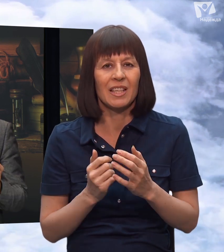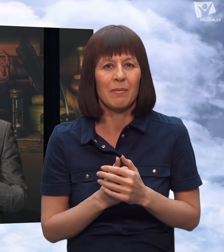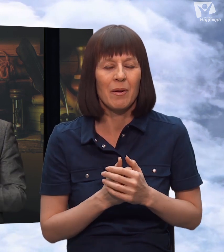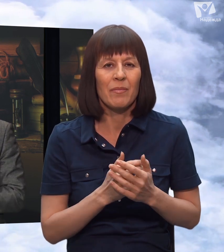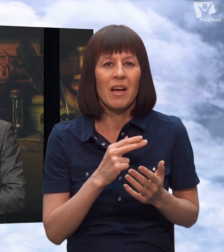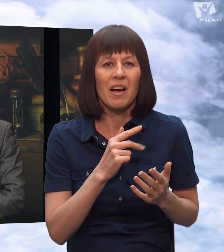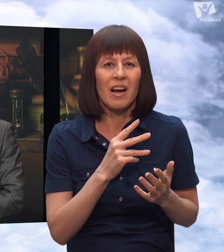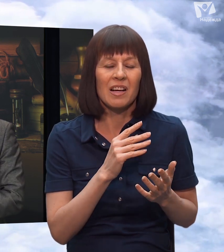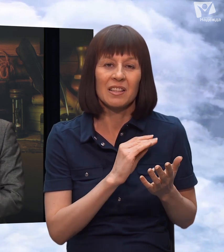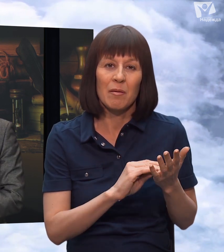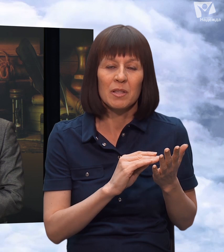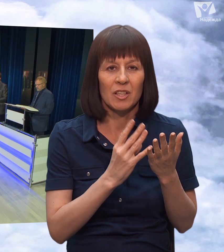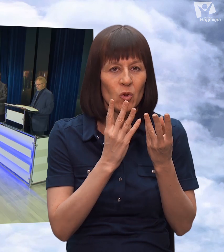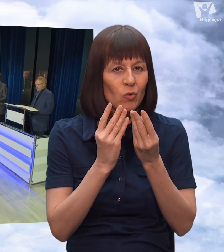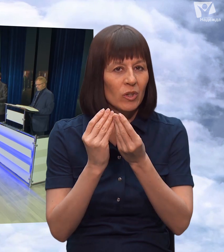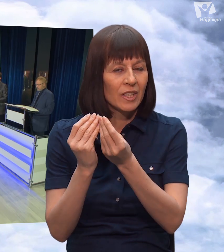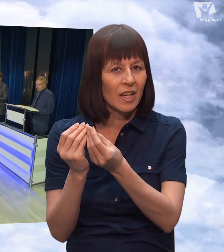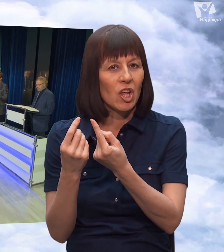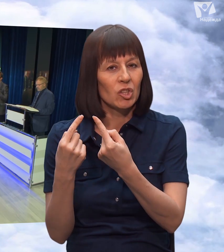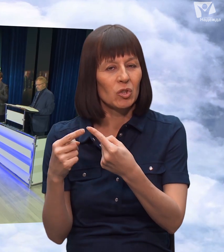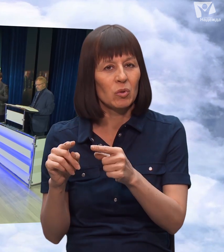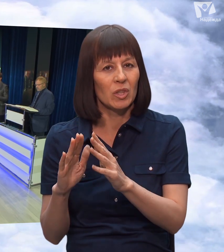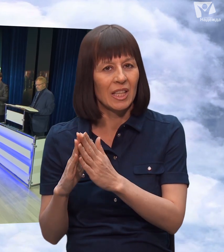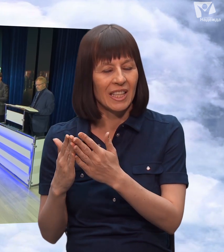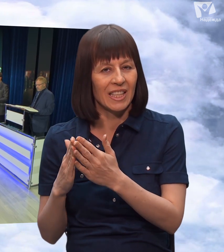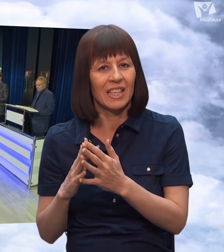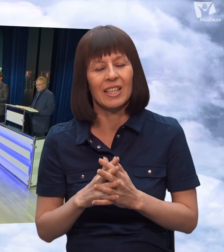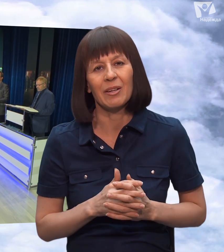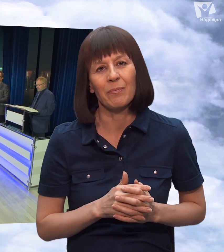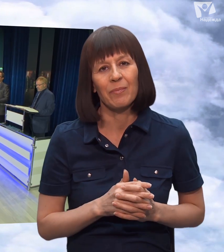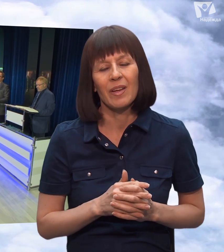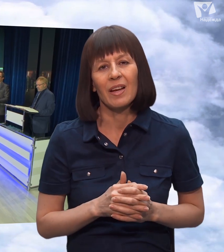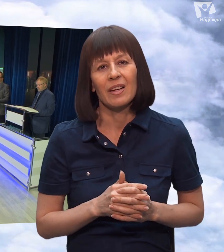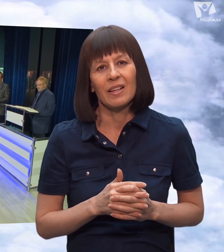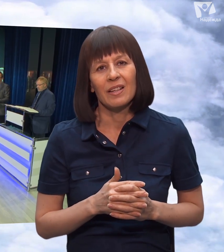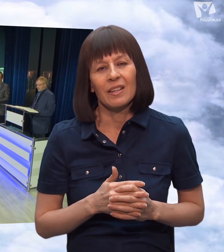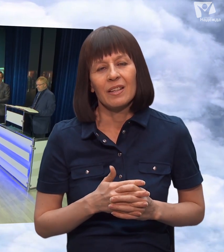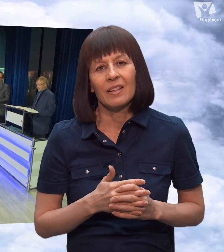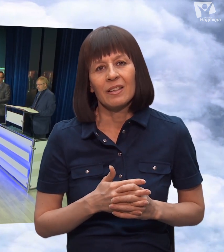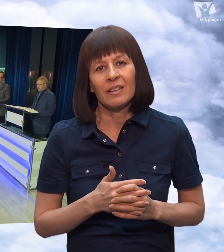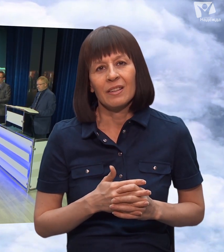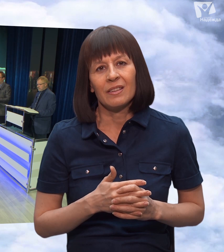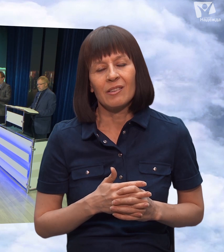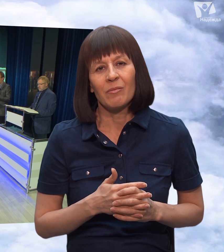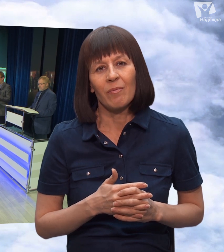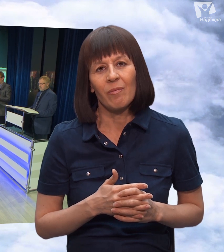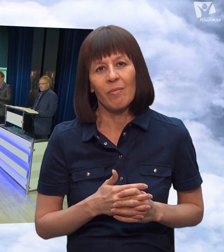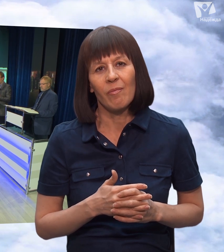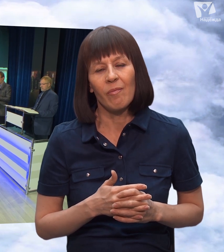понятно что этот список далеко не исчерпывает он не охватывает всего и даже малой части того